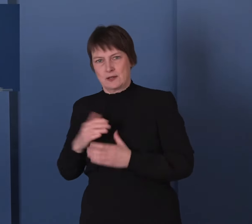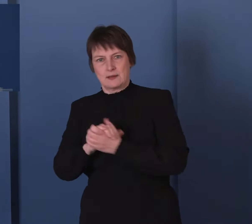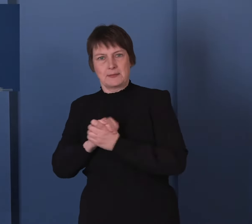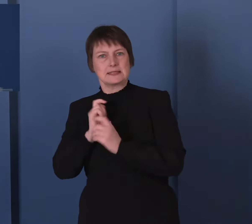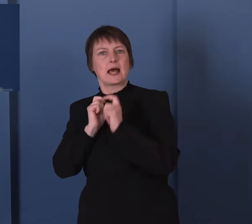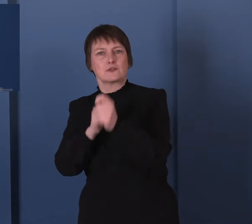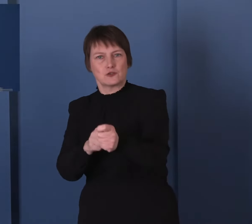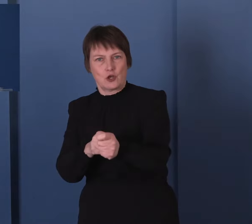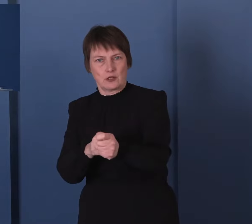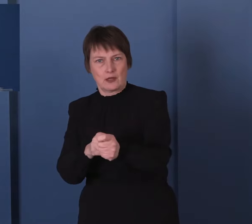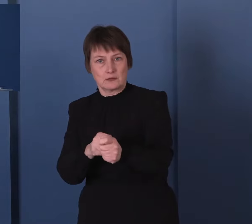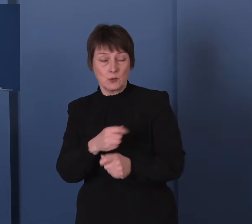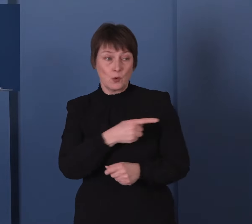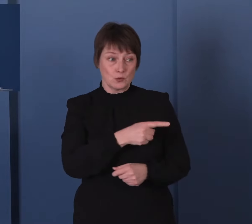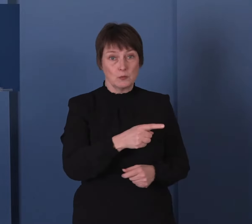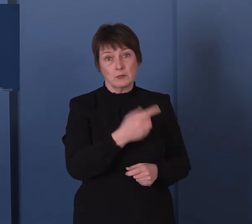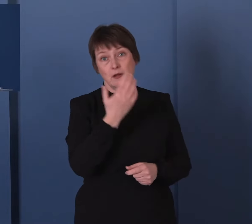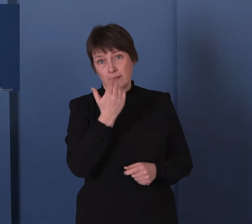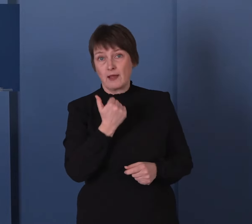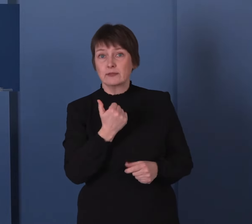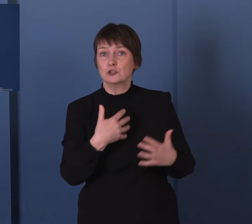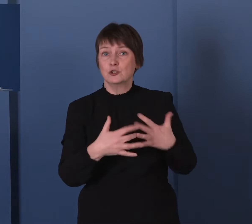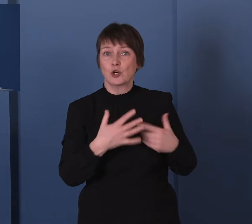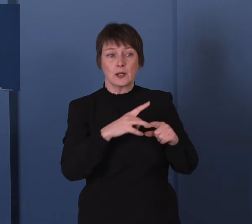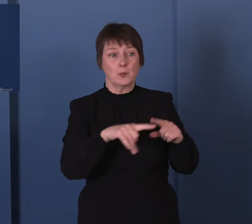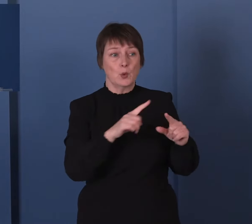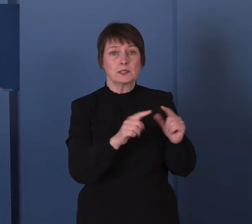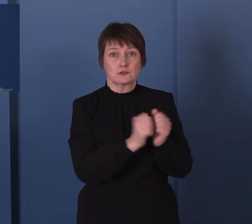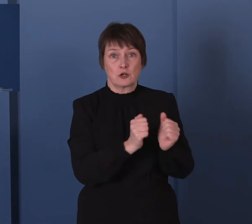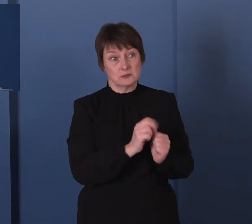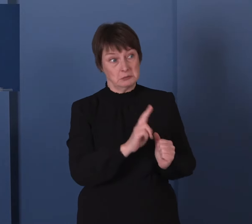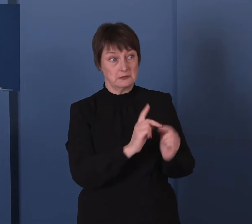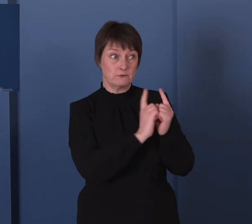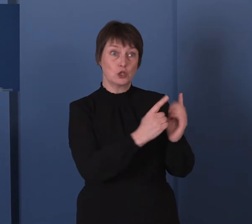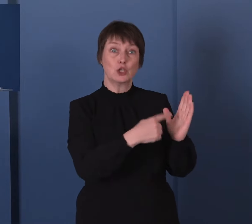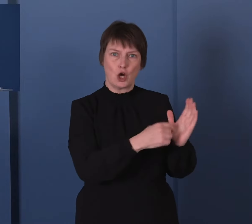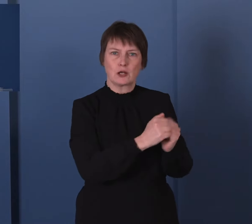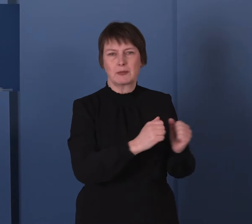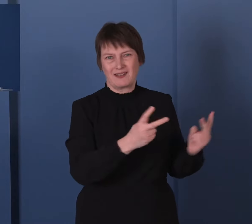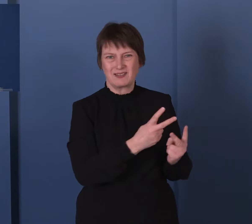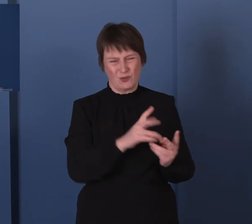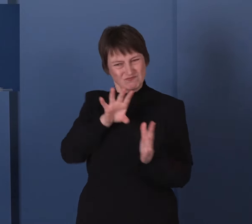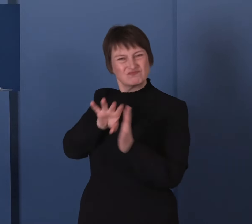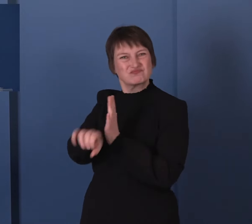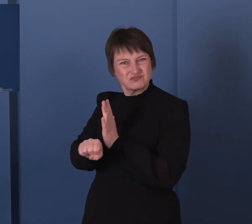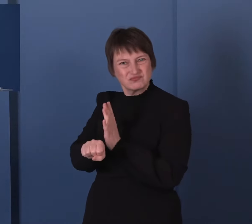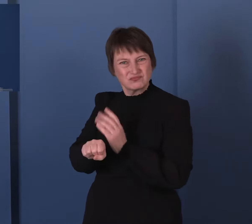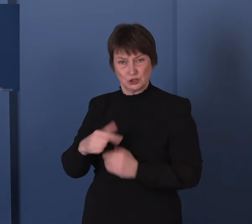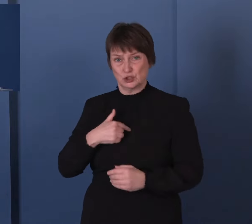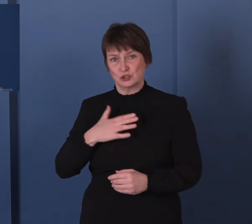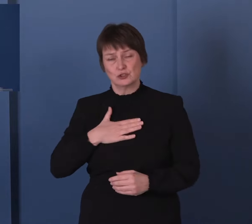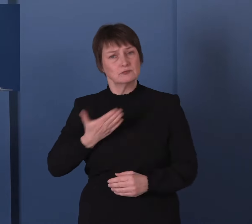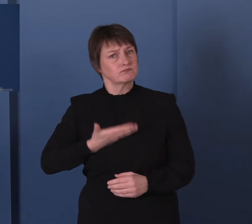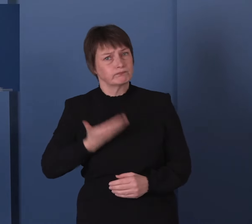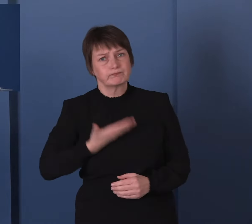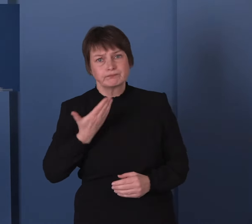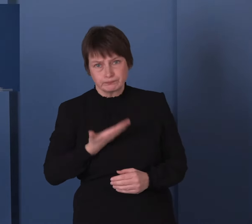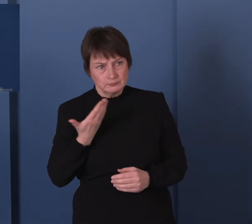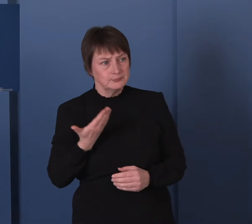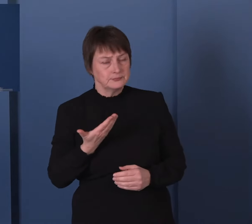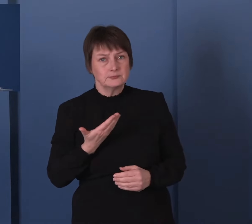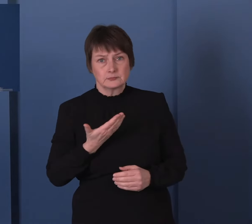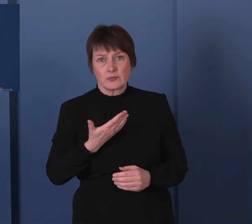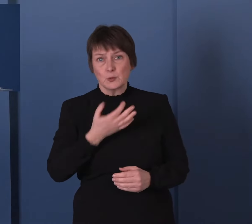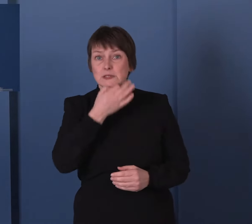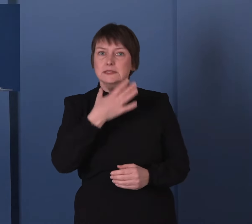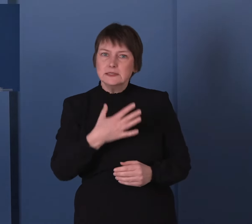Jag förstår att det är möjligt. Jag beklagar att det är på det sättet, att man vill göra på det sättet och jag tycker att det är riskabelt och man riskerar att spela krafter